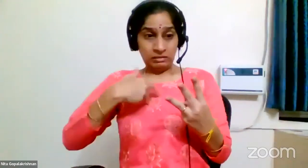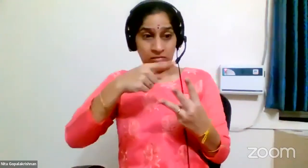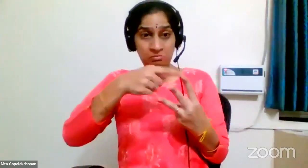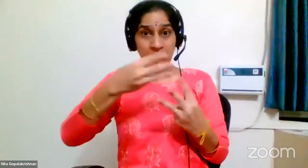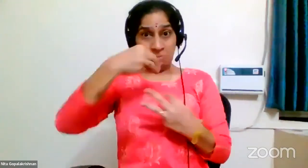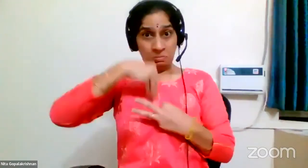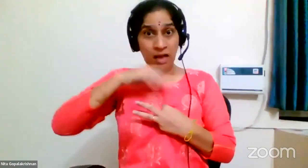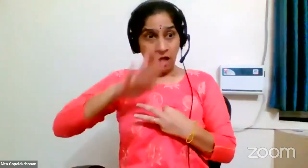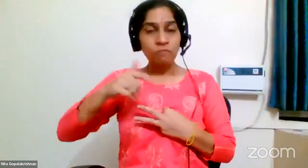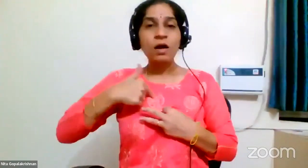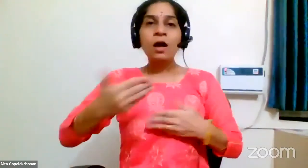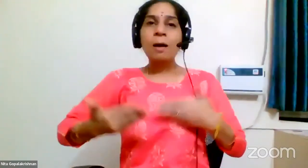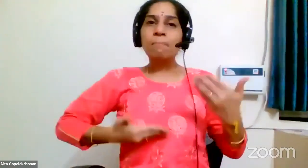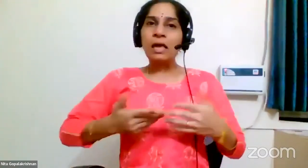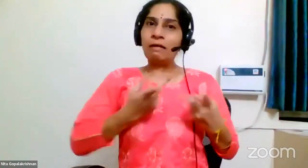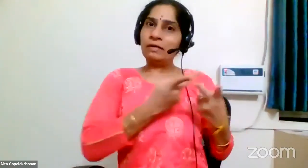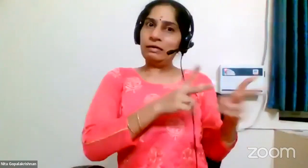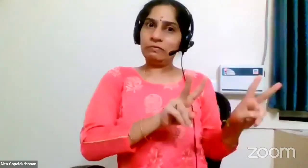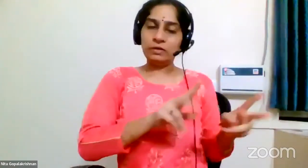कार्य करता है,